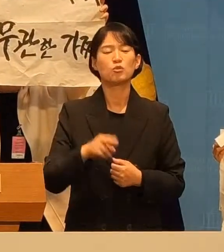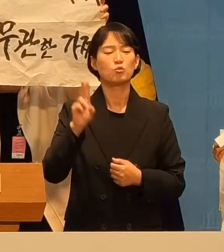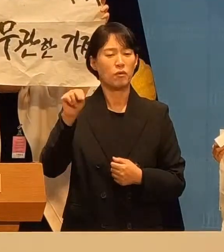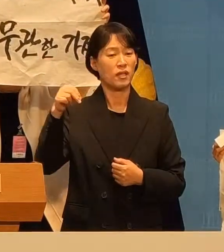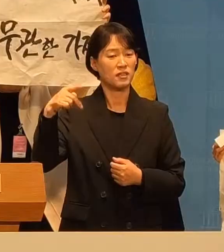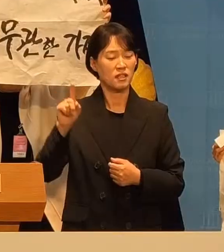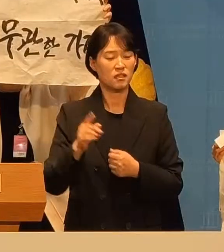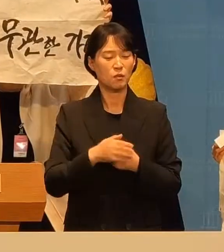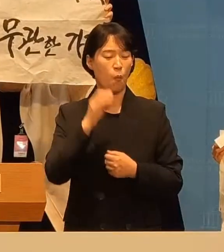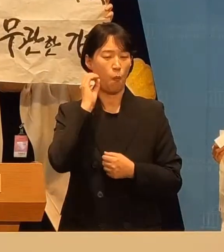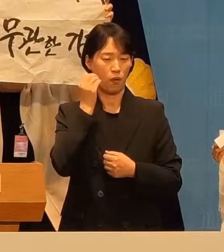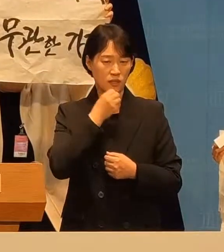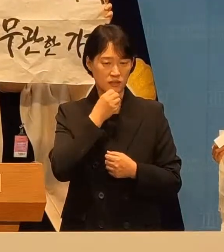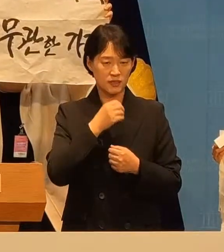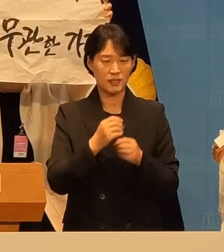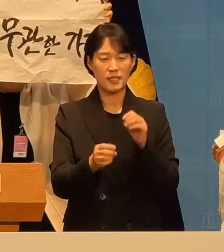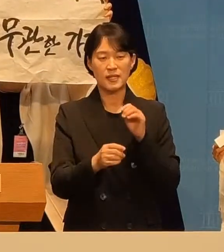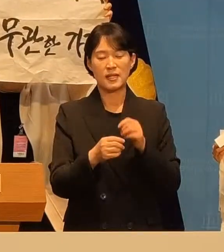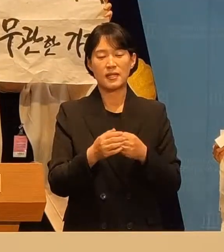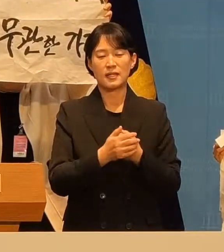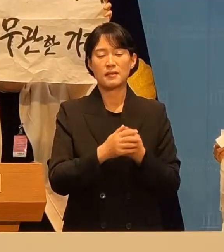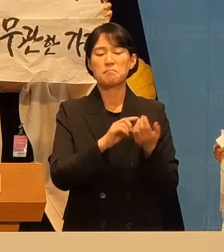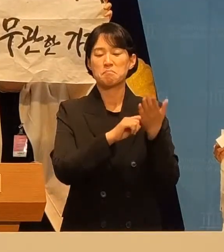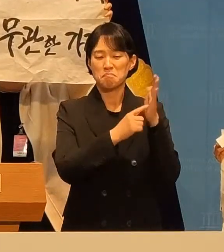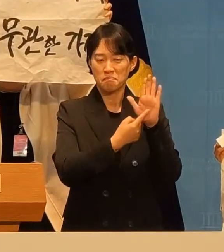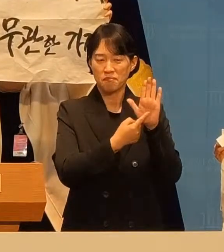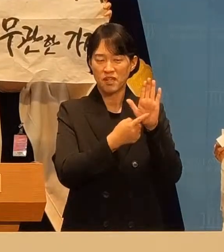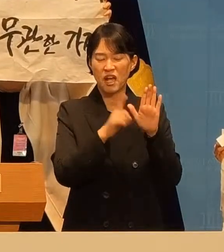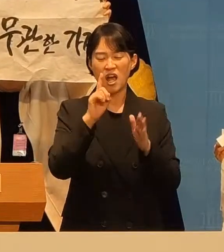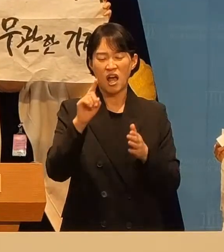유엔사는 홈페이지에 성명을 하루 만에 삭제한 바